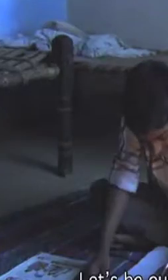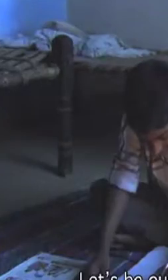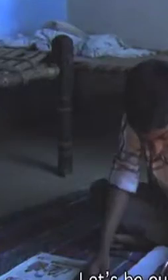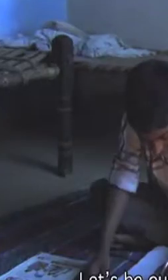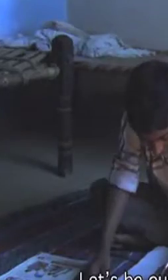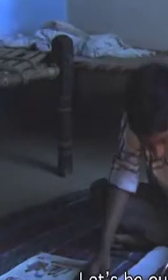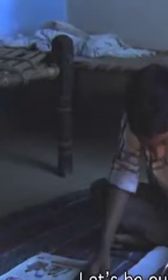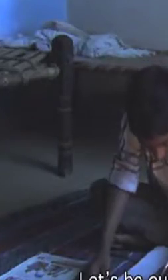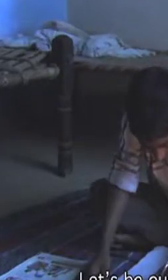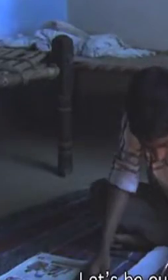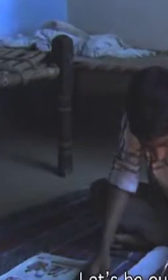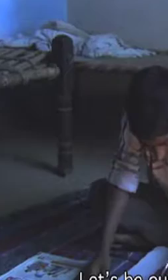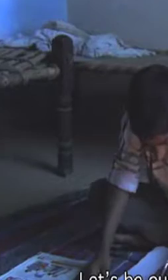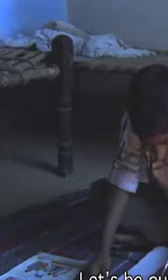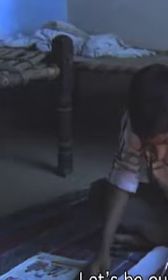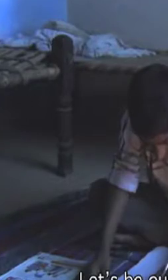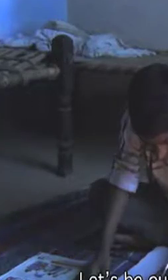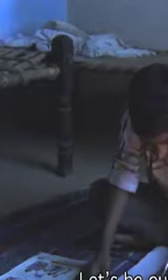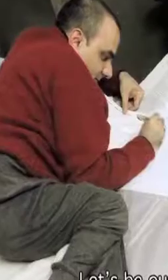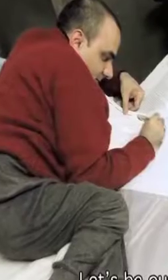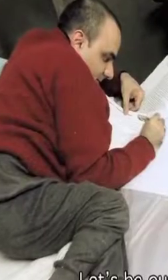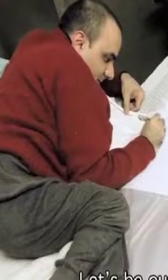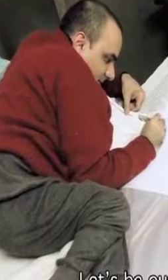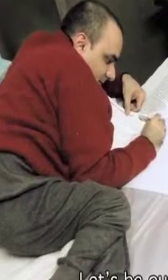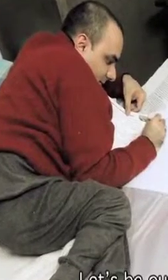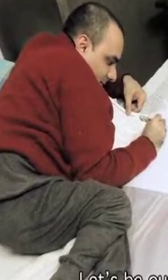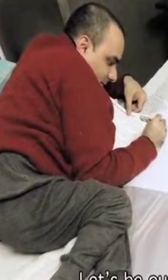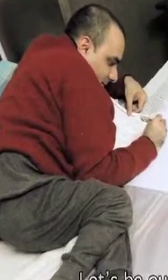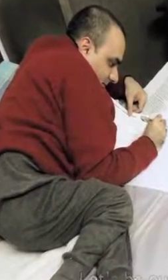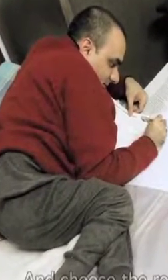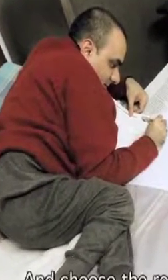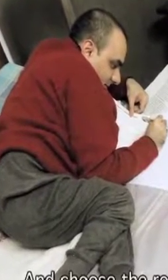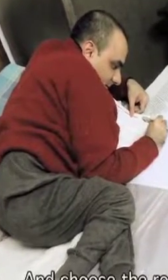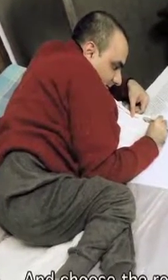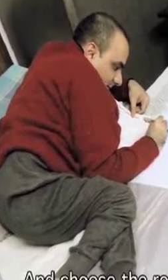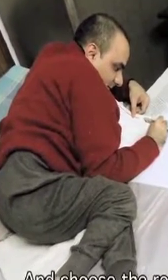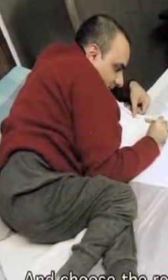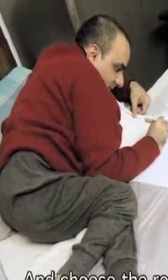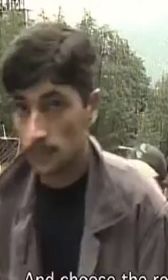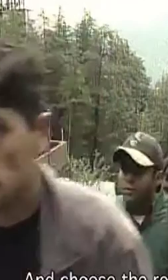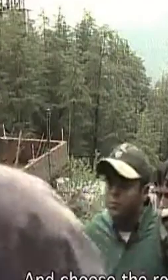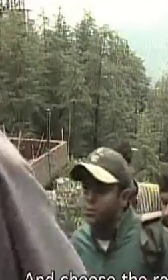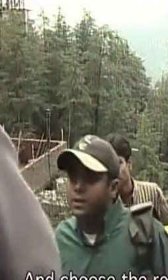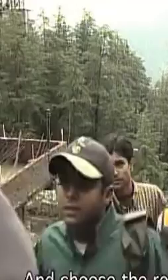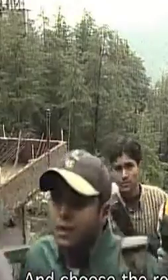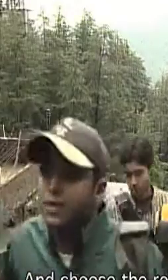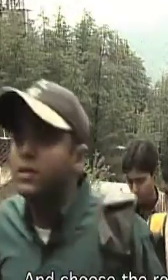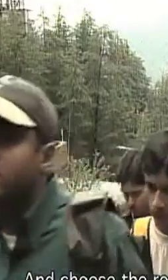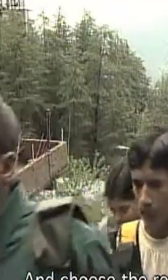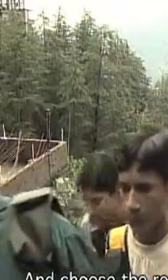हम अपना दीपक स्वयं बने, हम अपना रास्ता